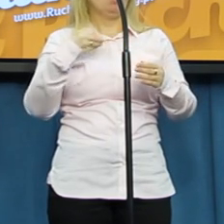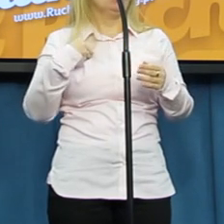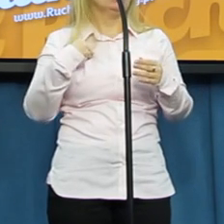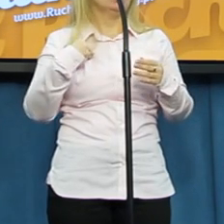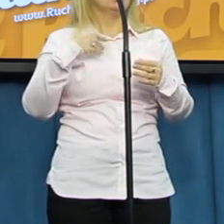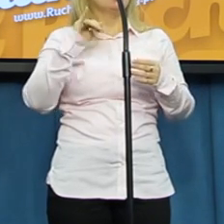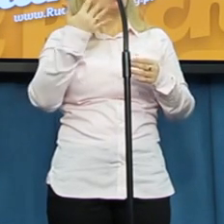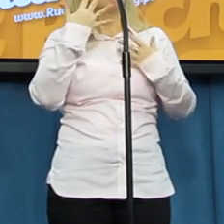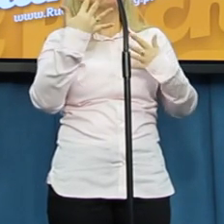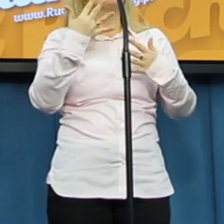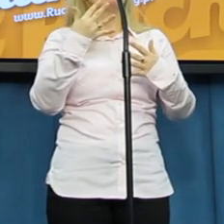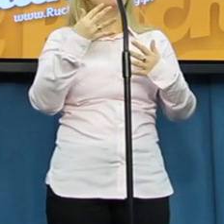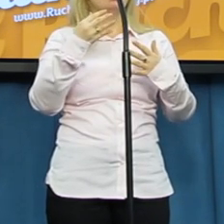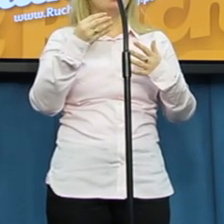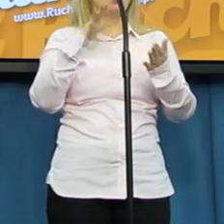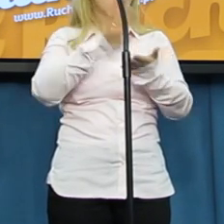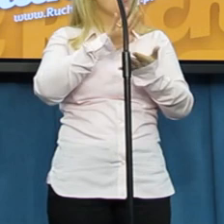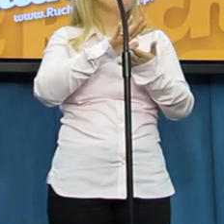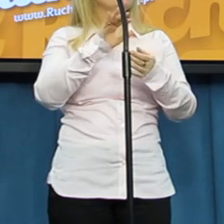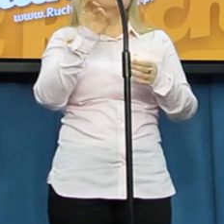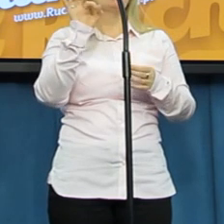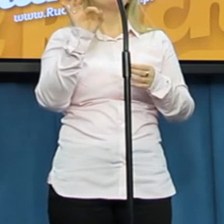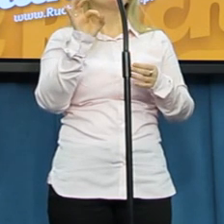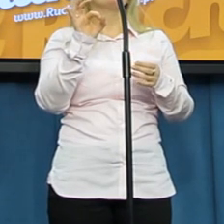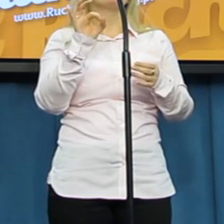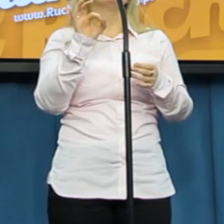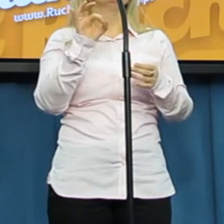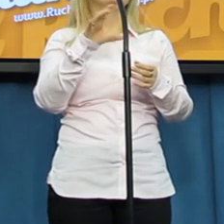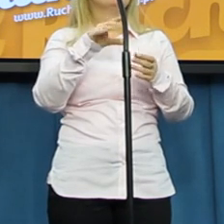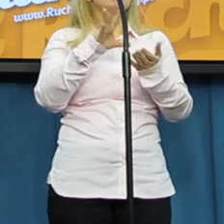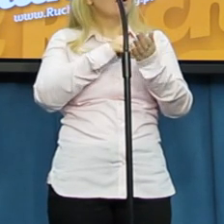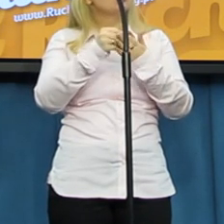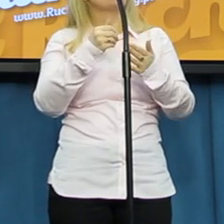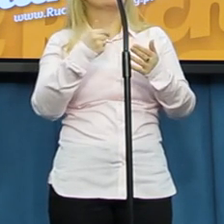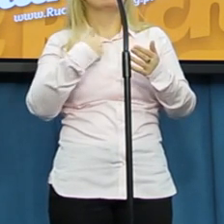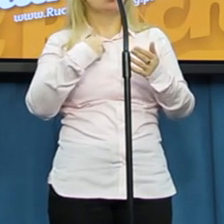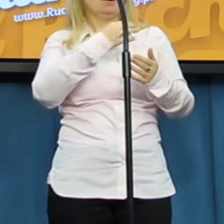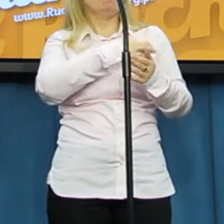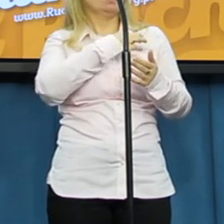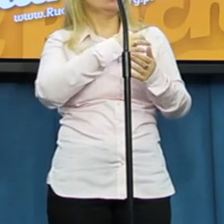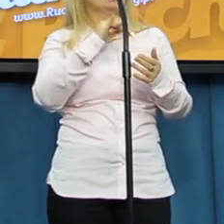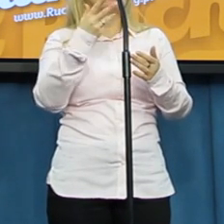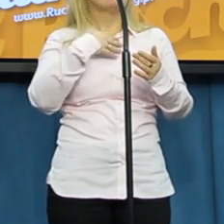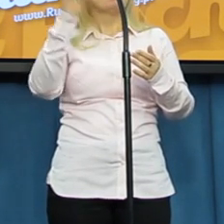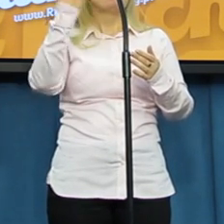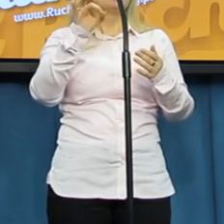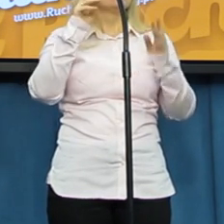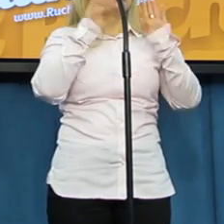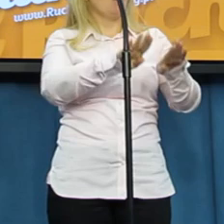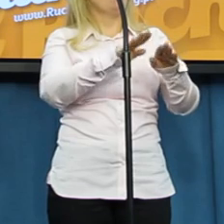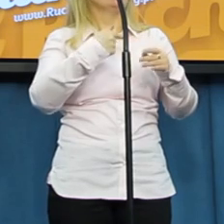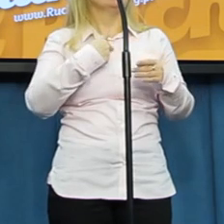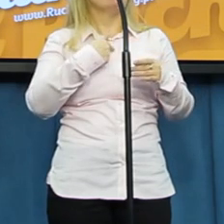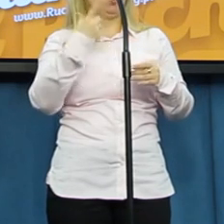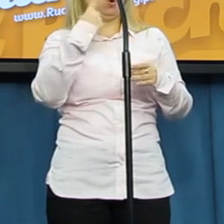w tych sondażach. Ten dzisiejszy czy wczorajszy sondaż e-wybory prezydenckie pokazujący tam kilkunastoprocentowe poparcie dla mojej